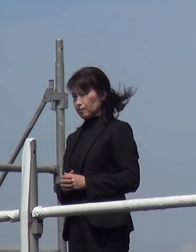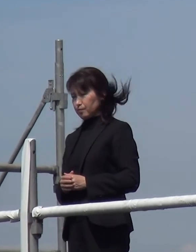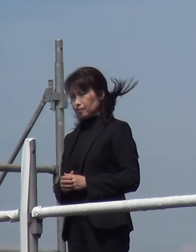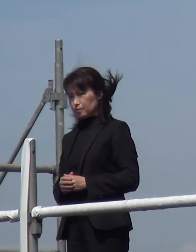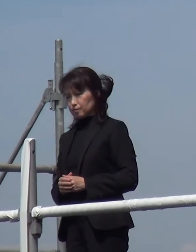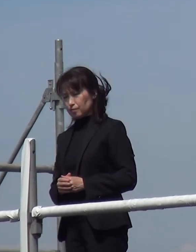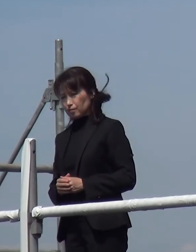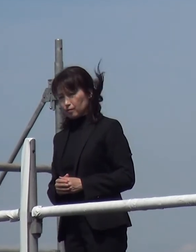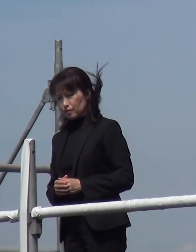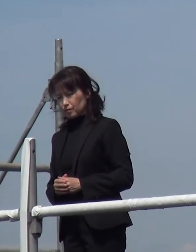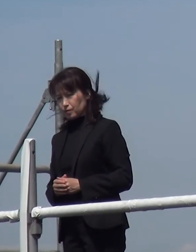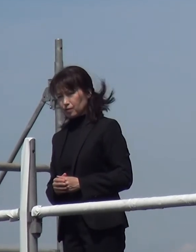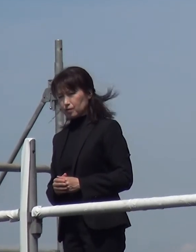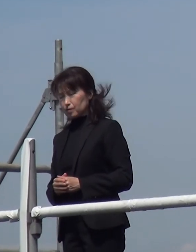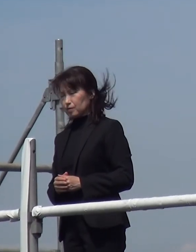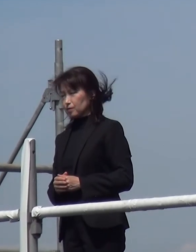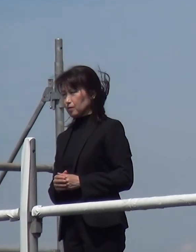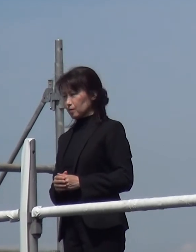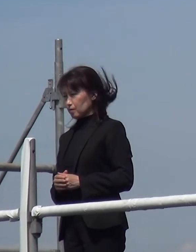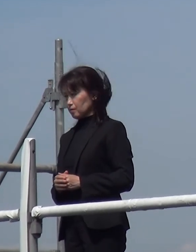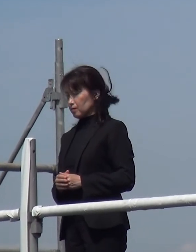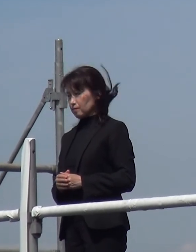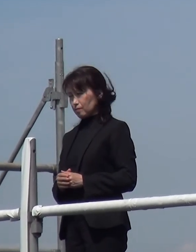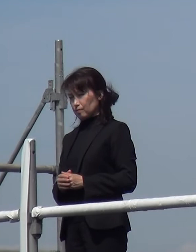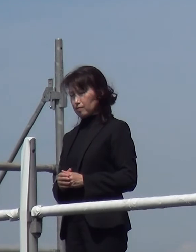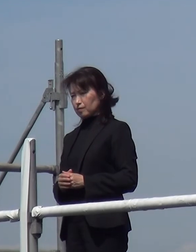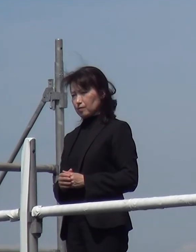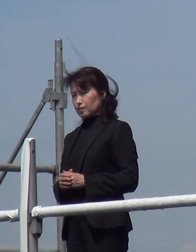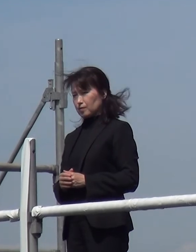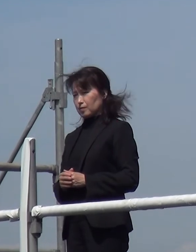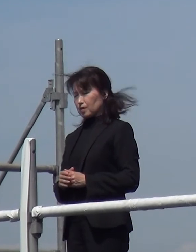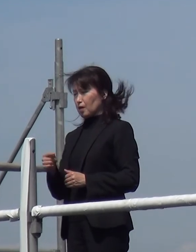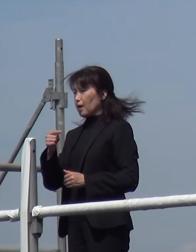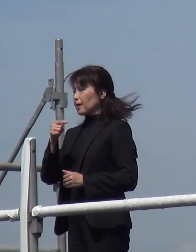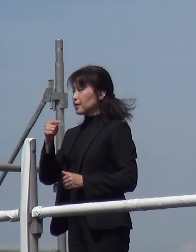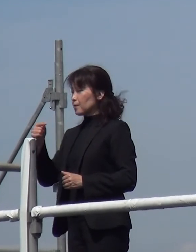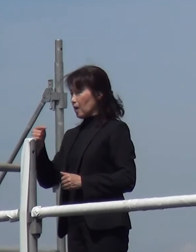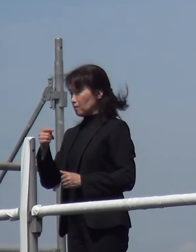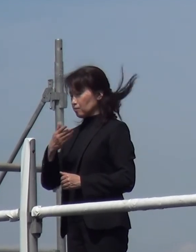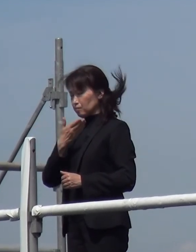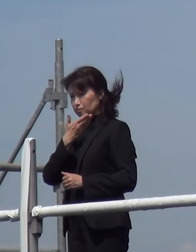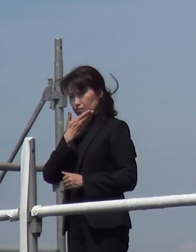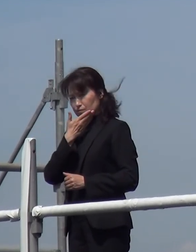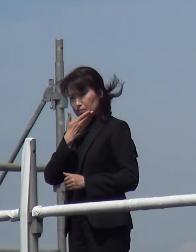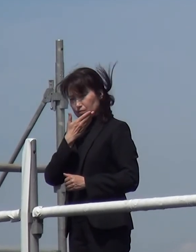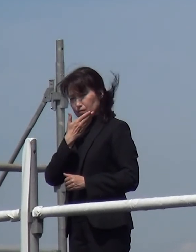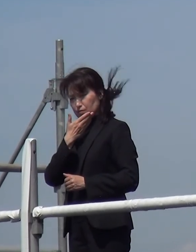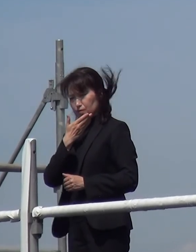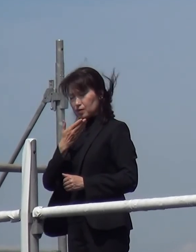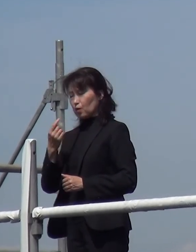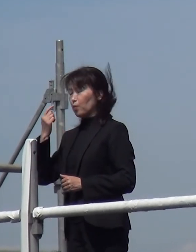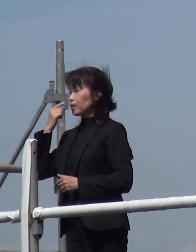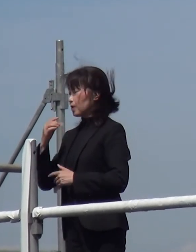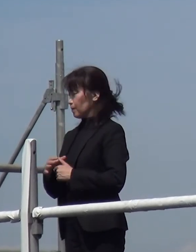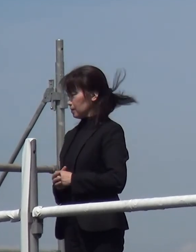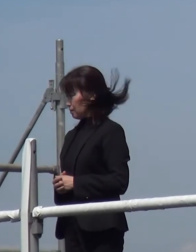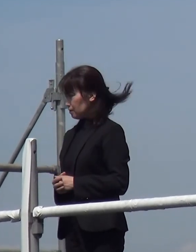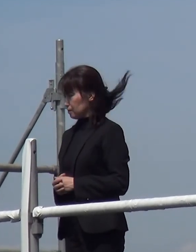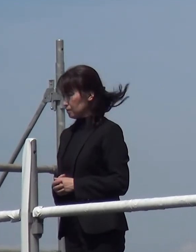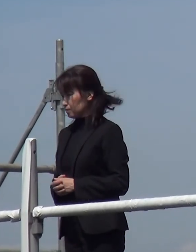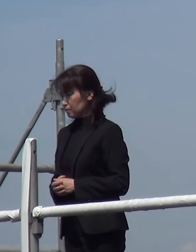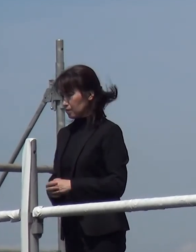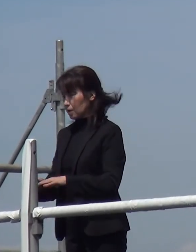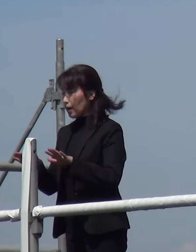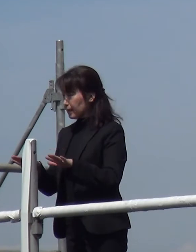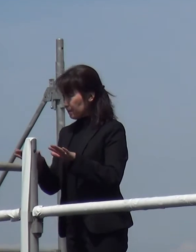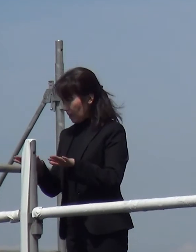。それが私は一番暗い思いでいる理由です。ところが